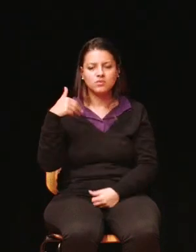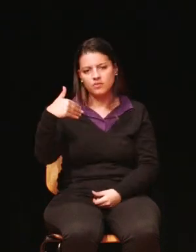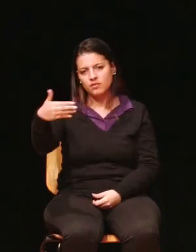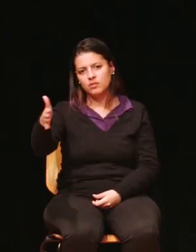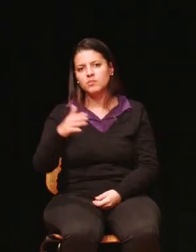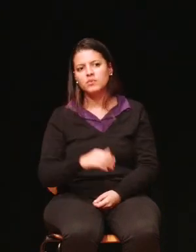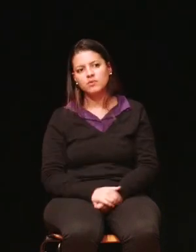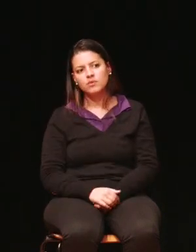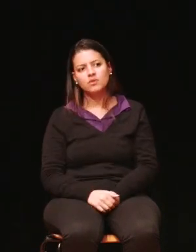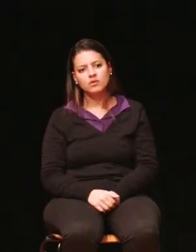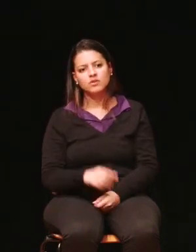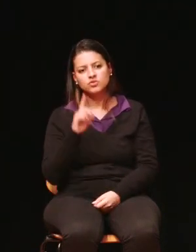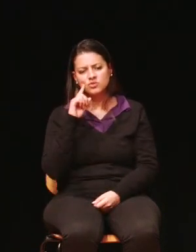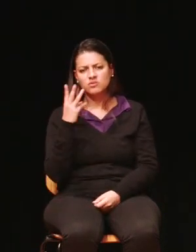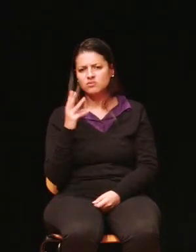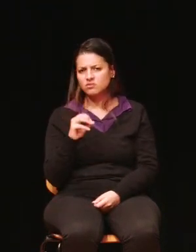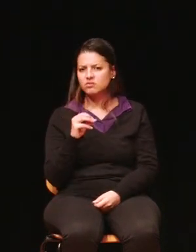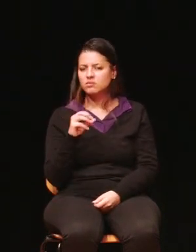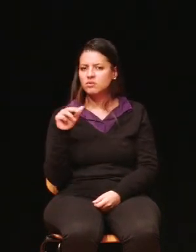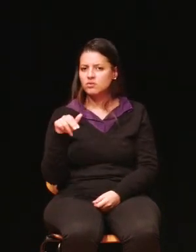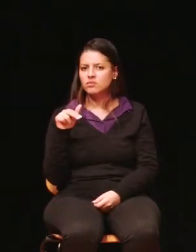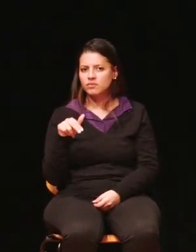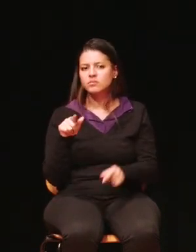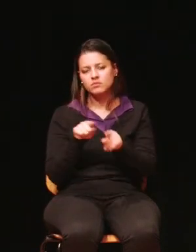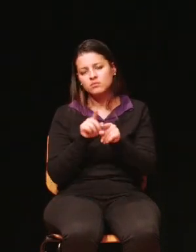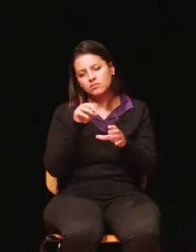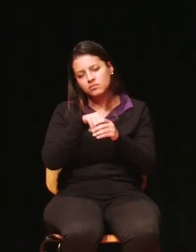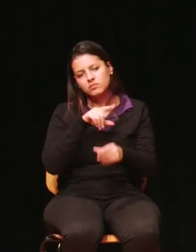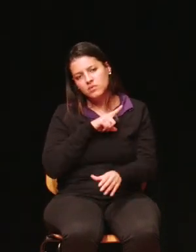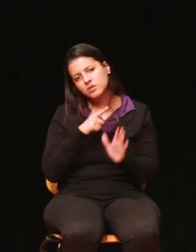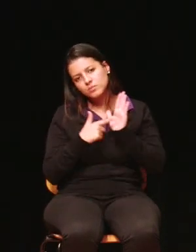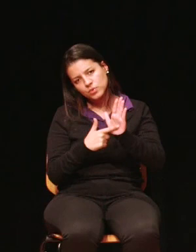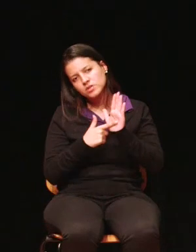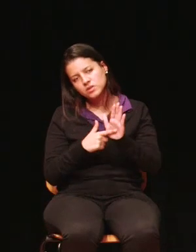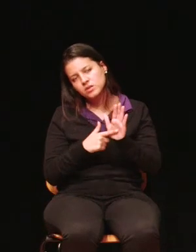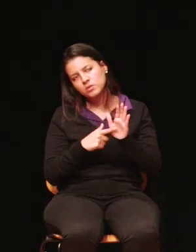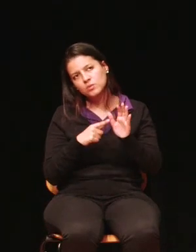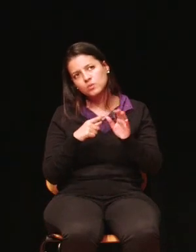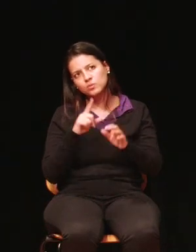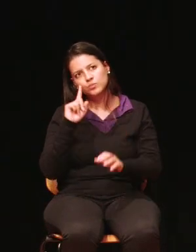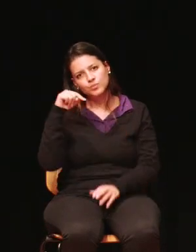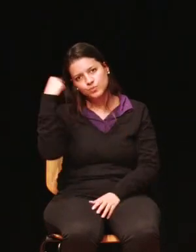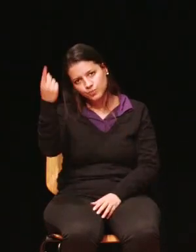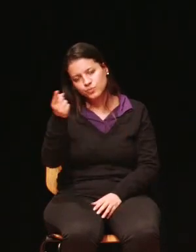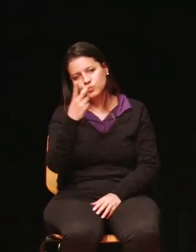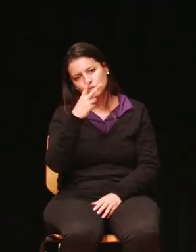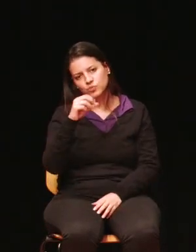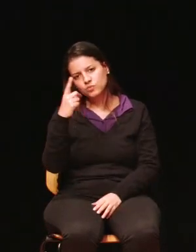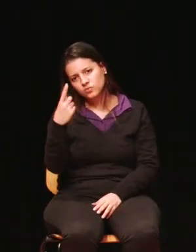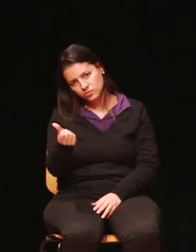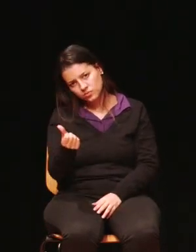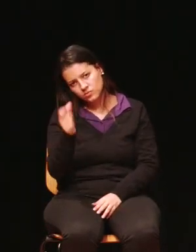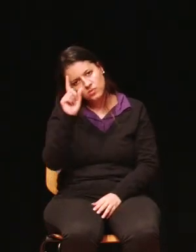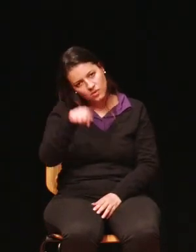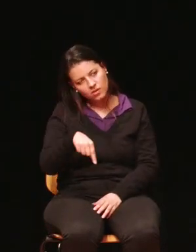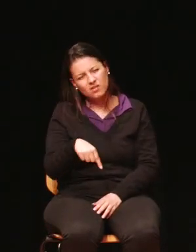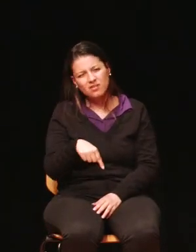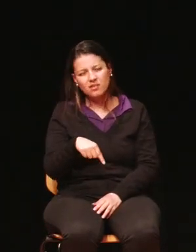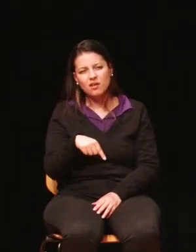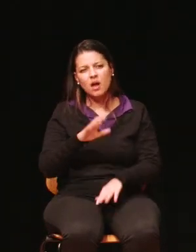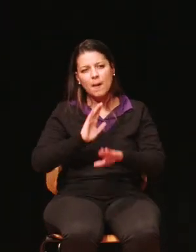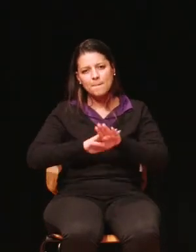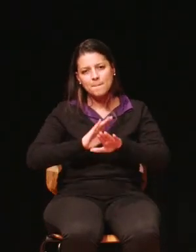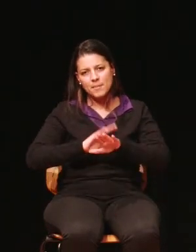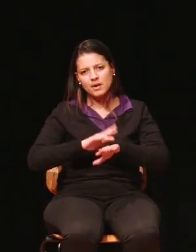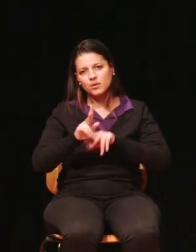de novembro, também relacionado a uma exposição prevista para 2016, essa exposição que é A Mão do Povo